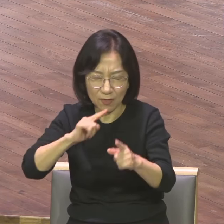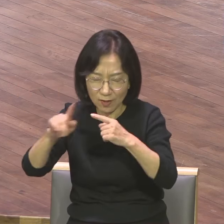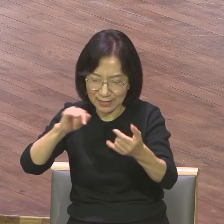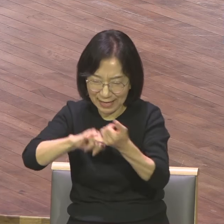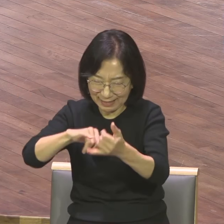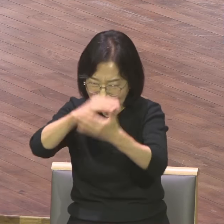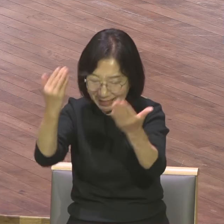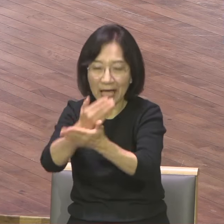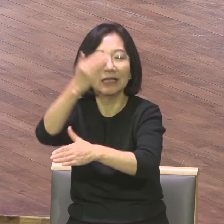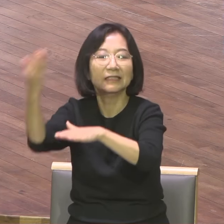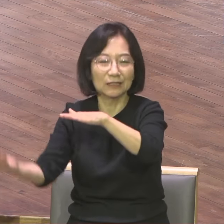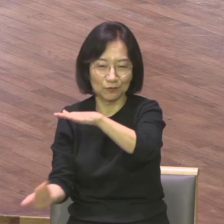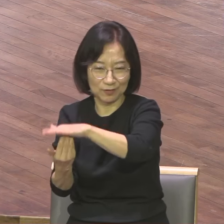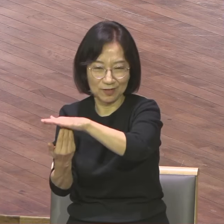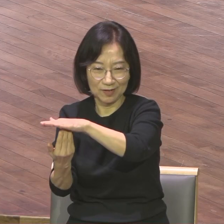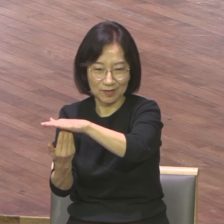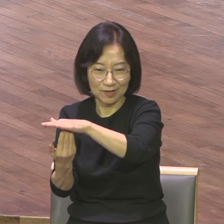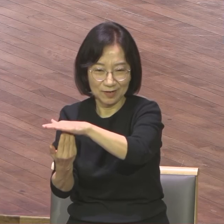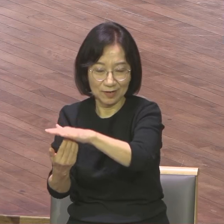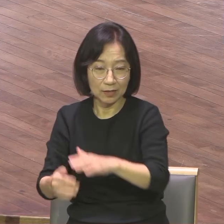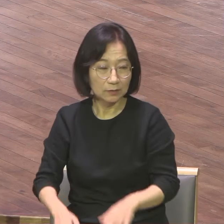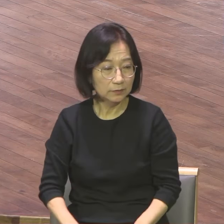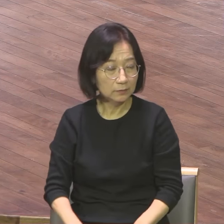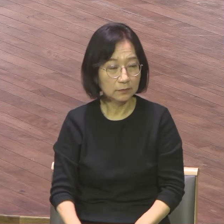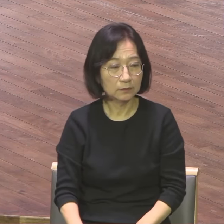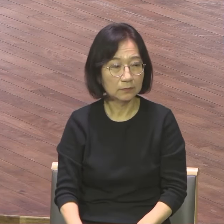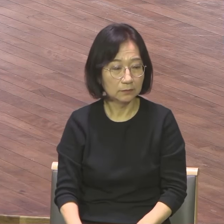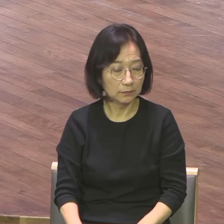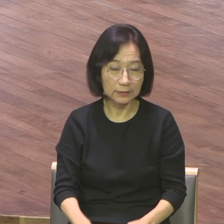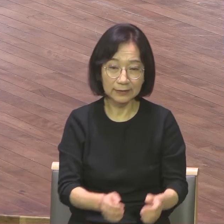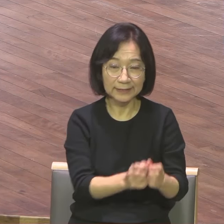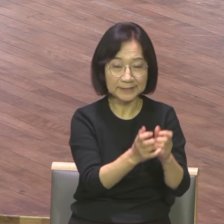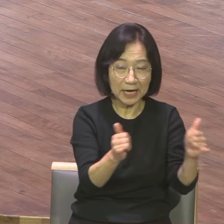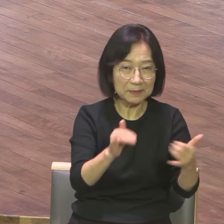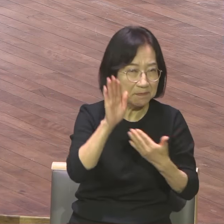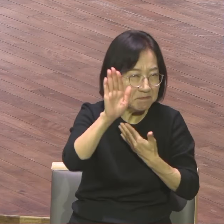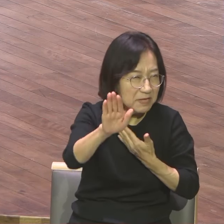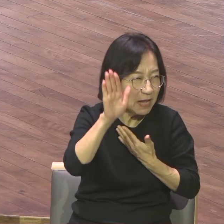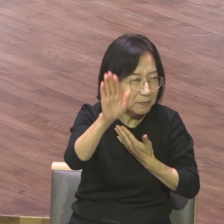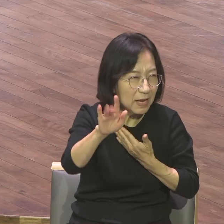합니까? 어느 사람이 예언을 하면 예언해본들 맞습니까?